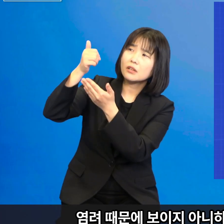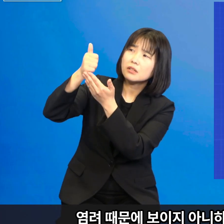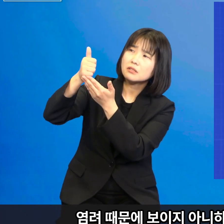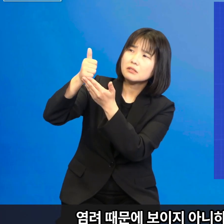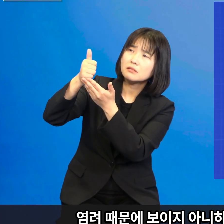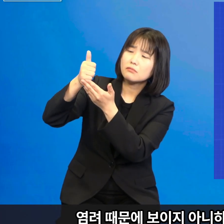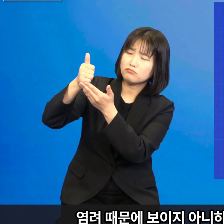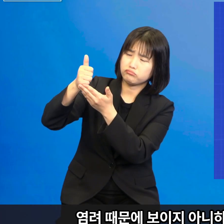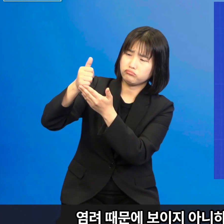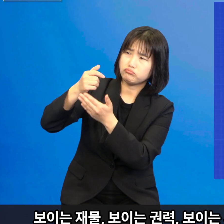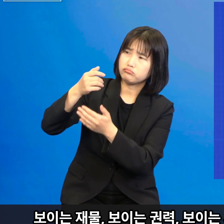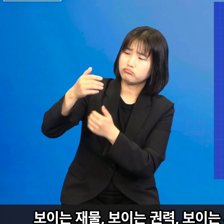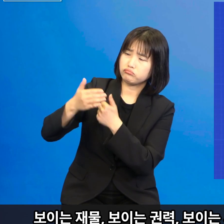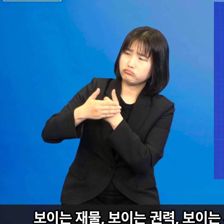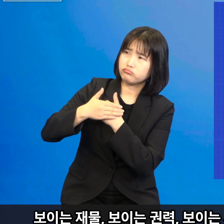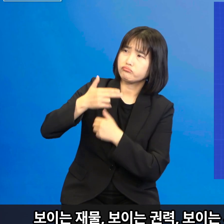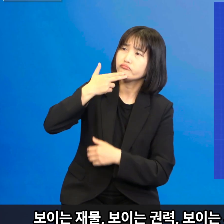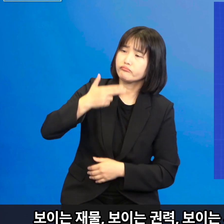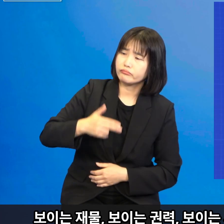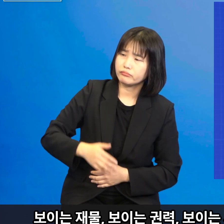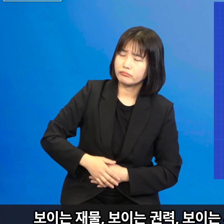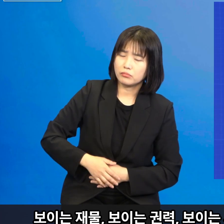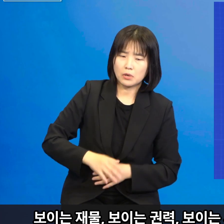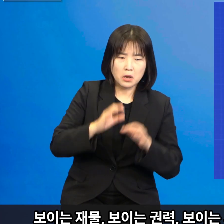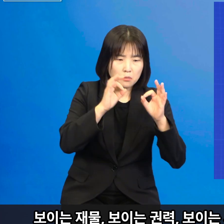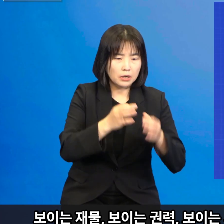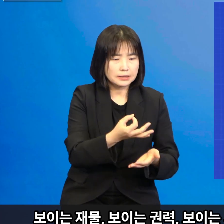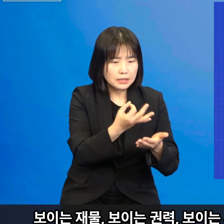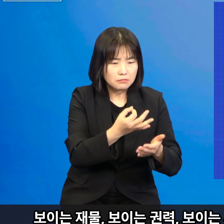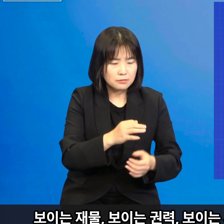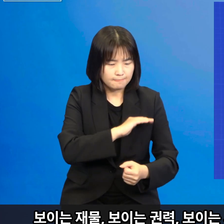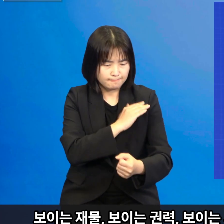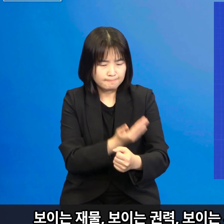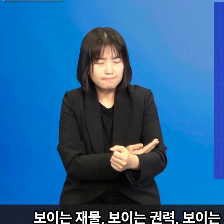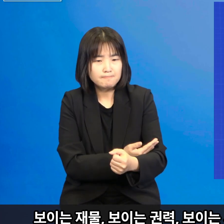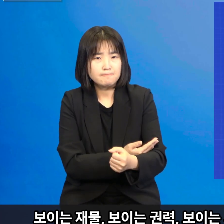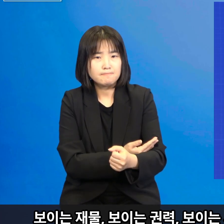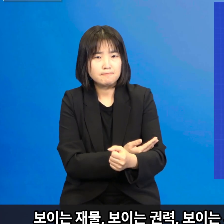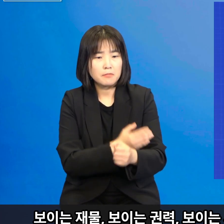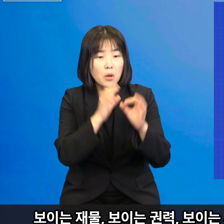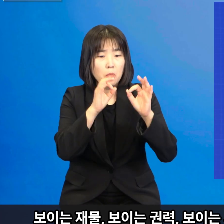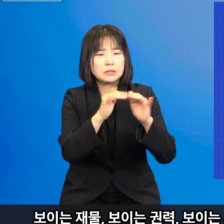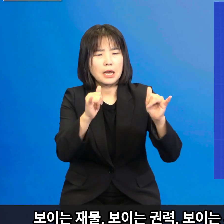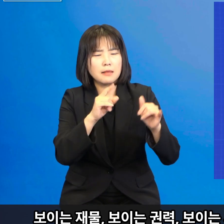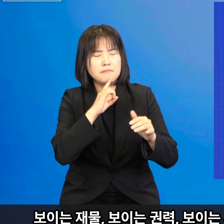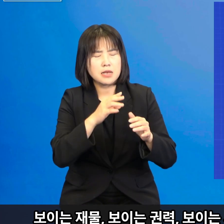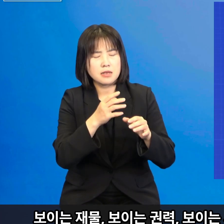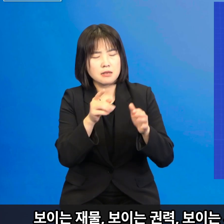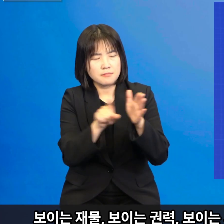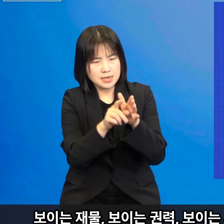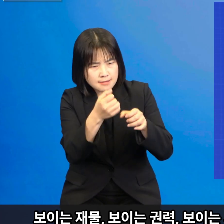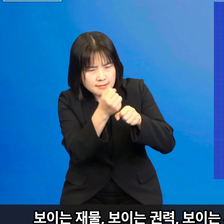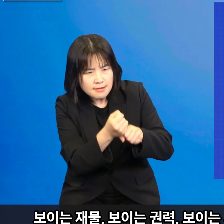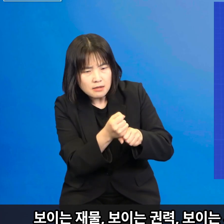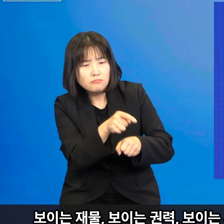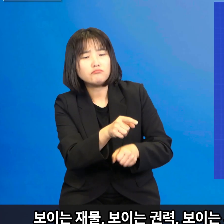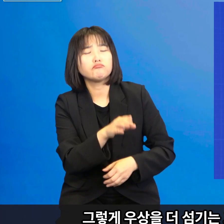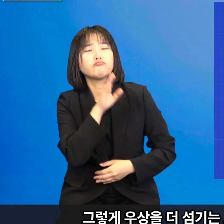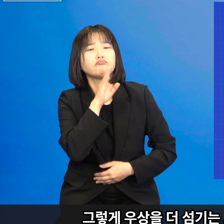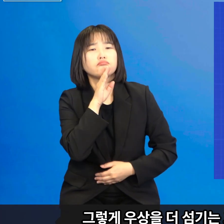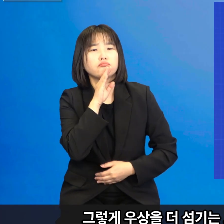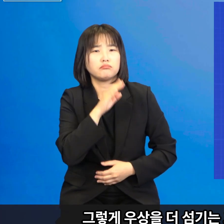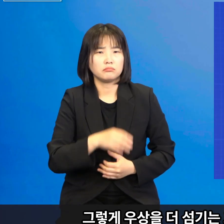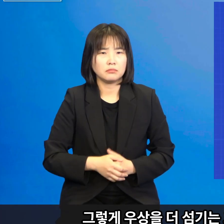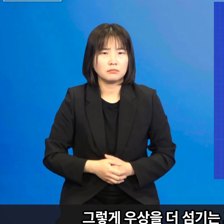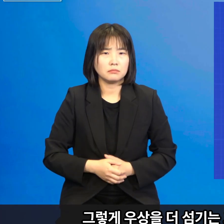무슨 소용인가? 보이는 재물, 보이는 권력, 보이는 사람을 의지하는 것이 그게 더 맞지,